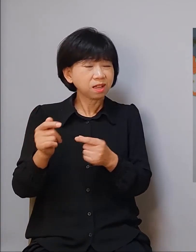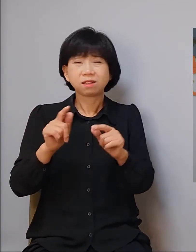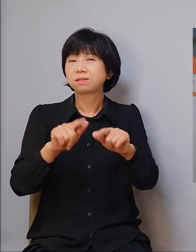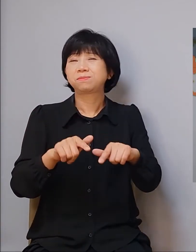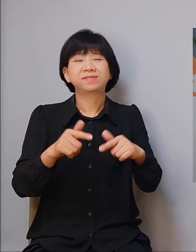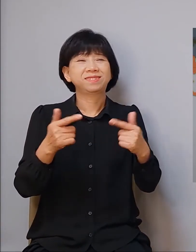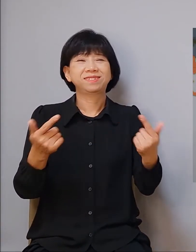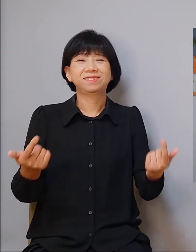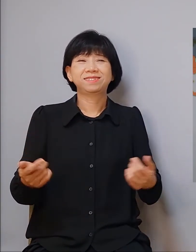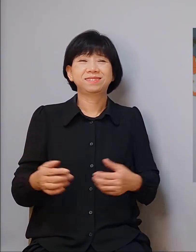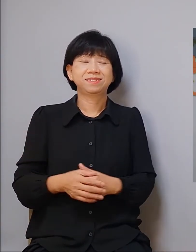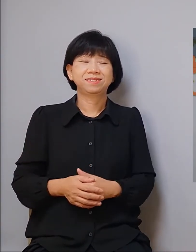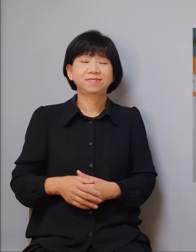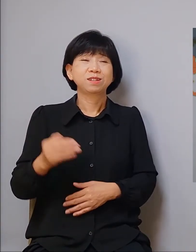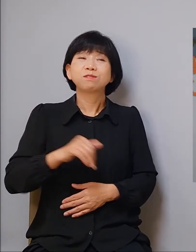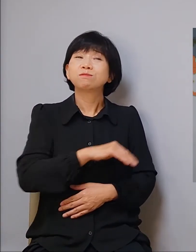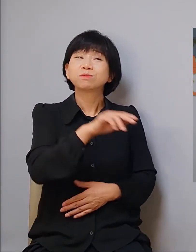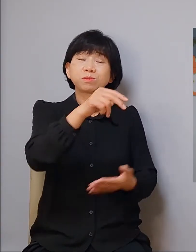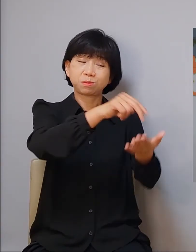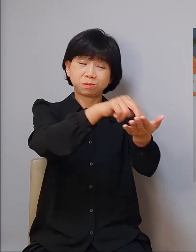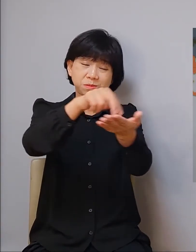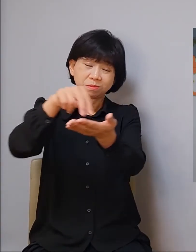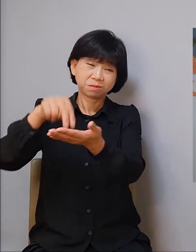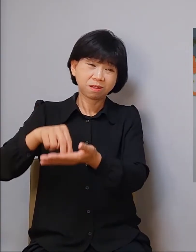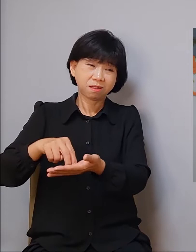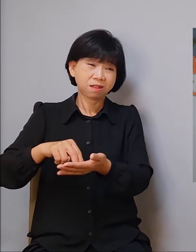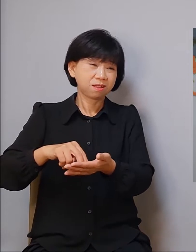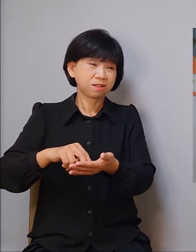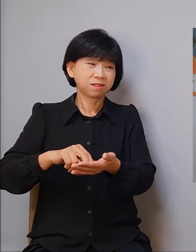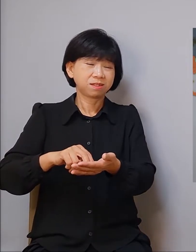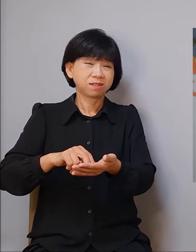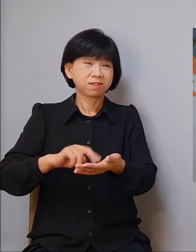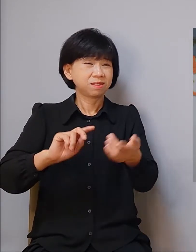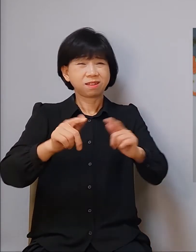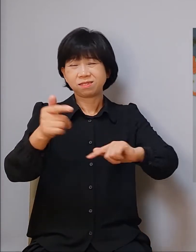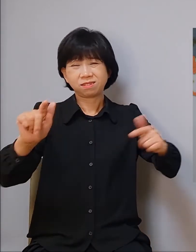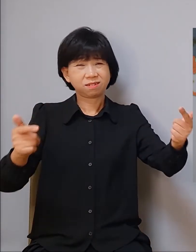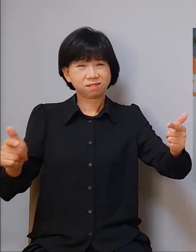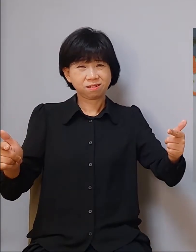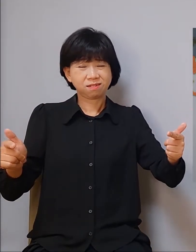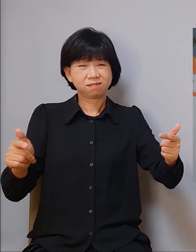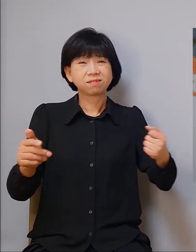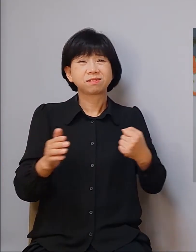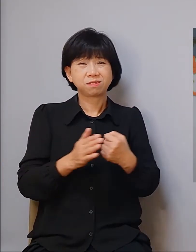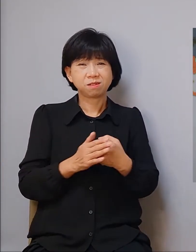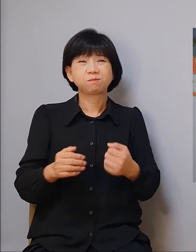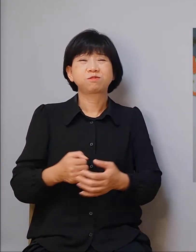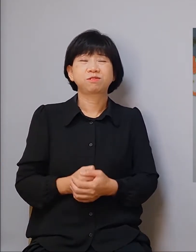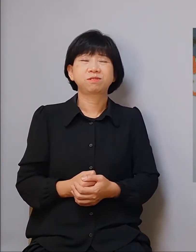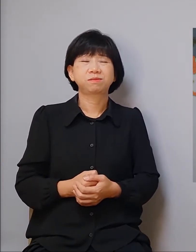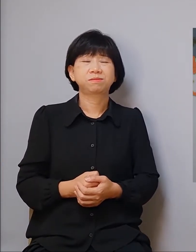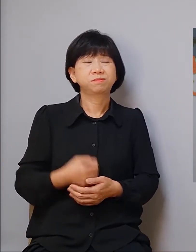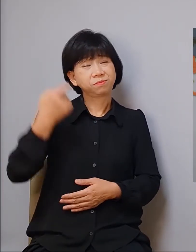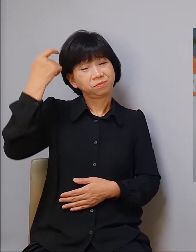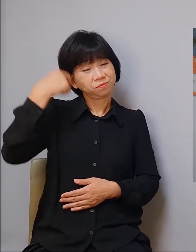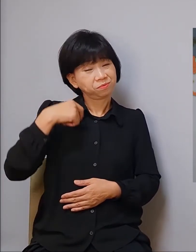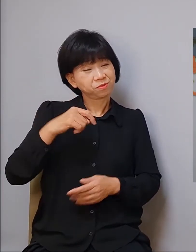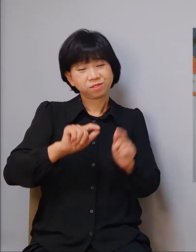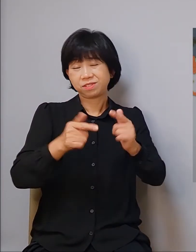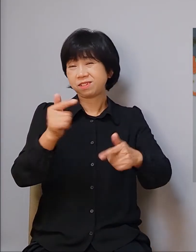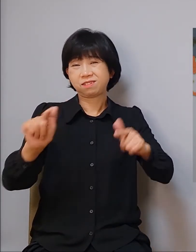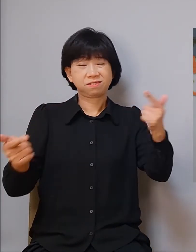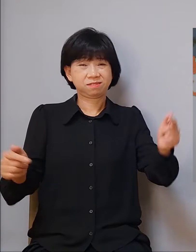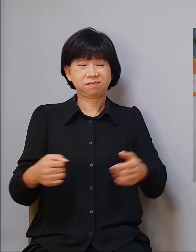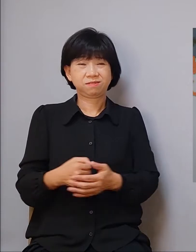아닙니다. 우리 역시 처한 상황과 현실에 따라 이 시간이 다르게 느껴지는 거죠.